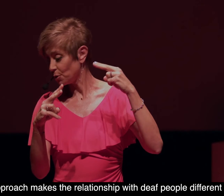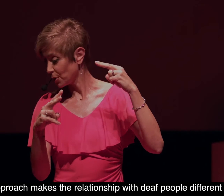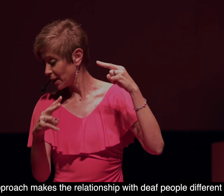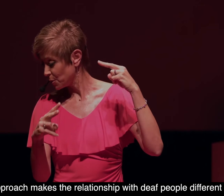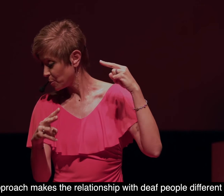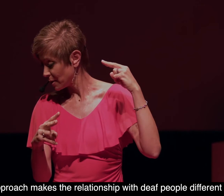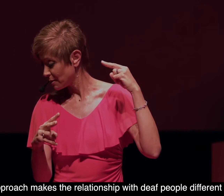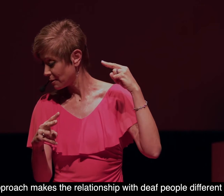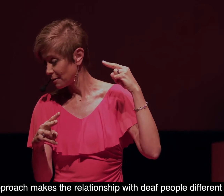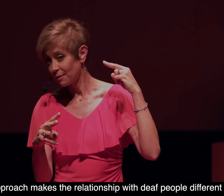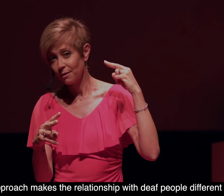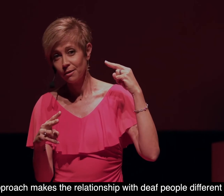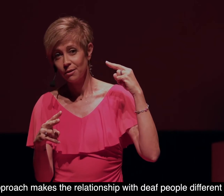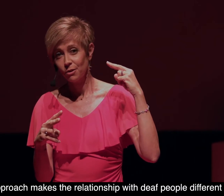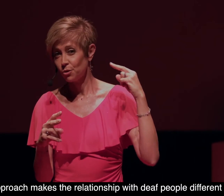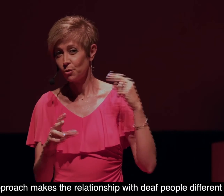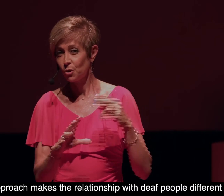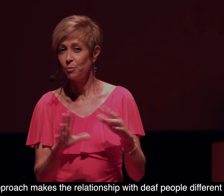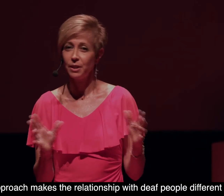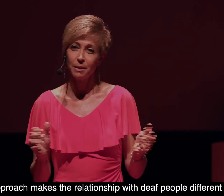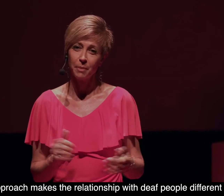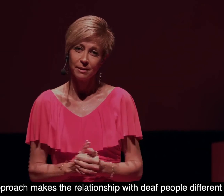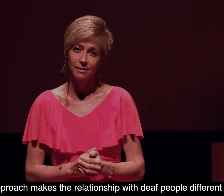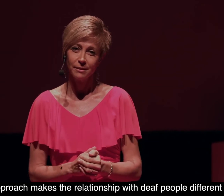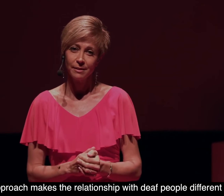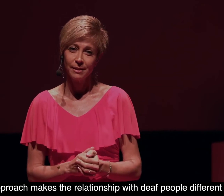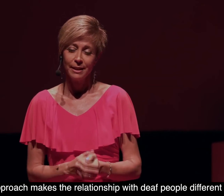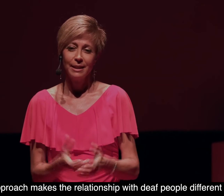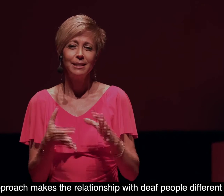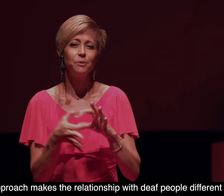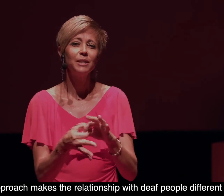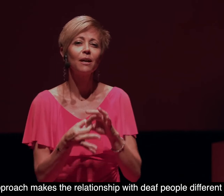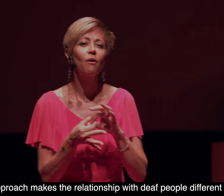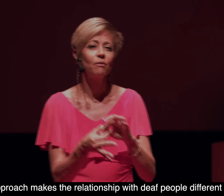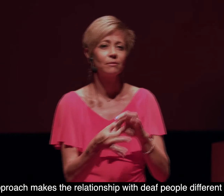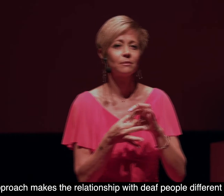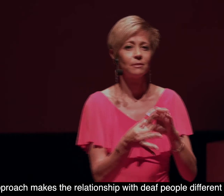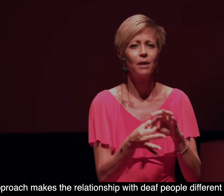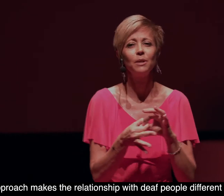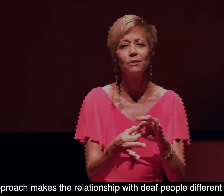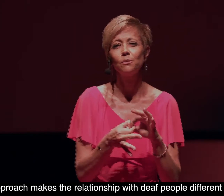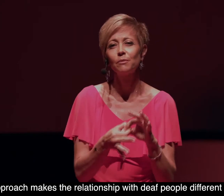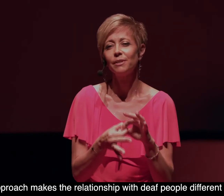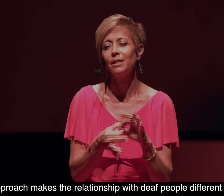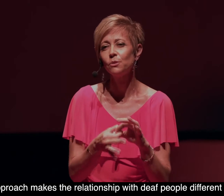ne regarde pas. Je ne communique pas. Et c'est ce qui rend la relation avec les